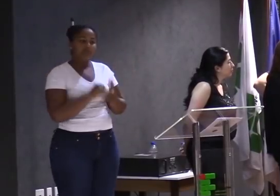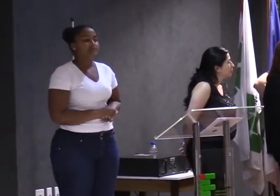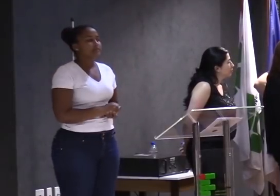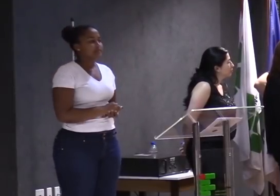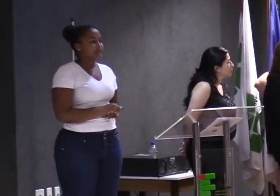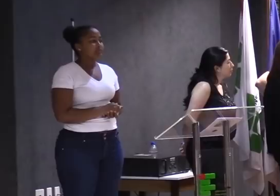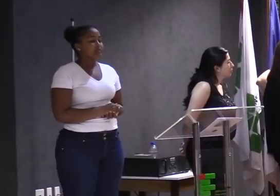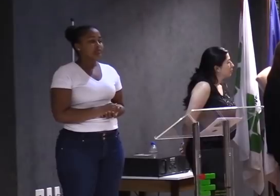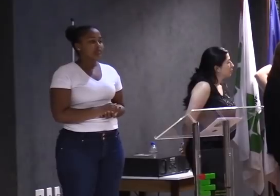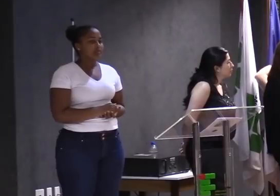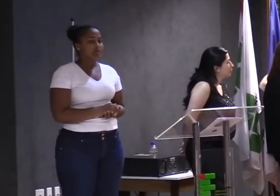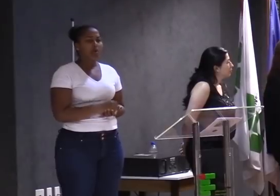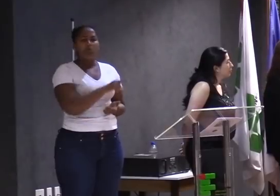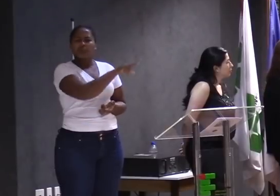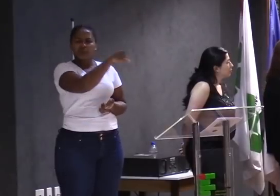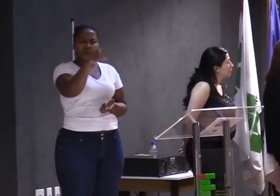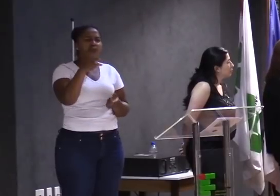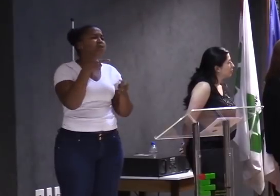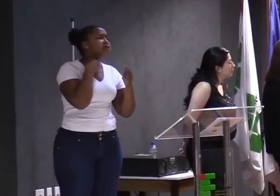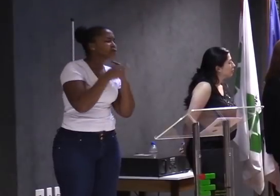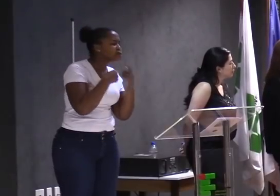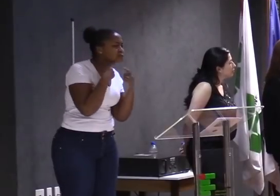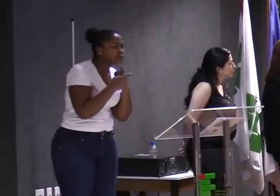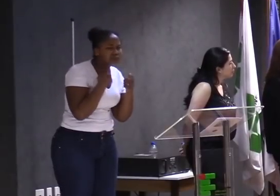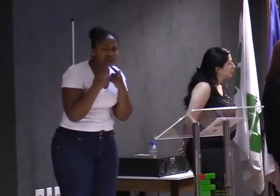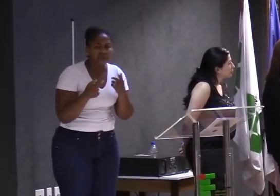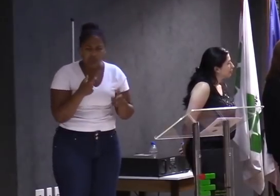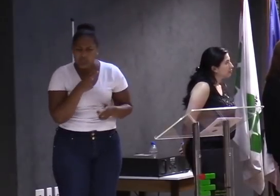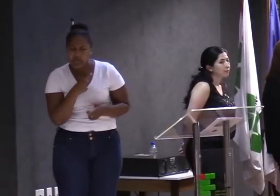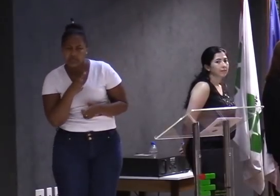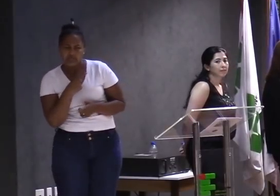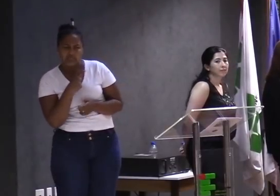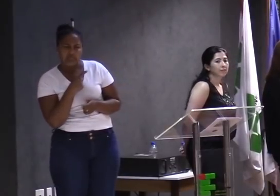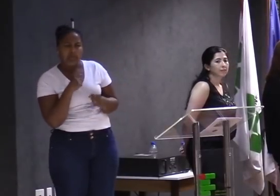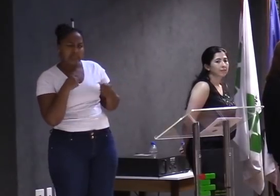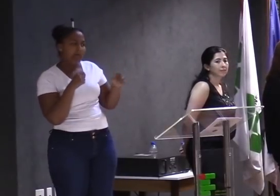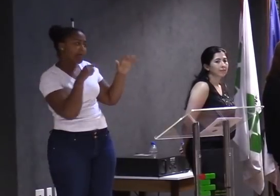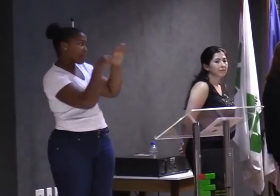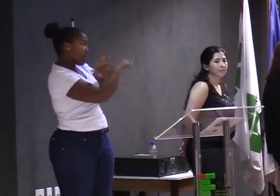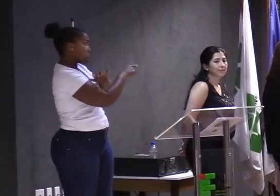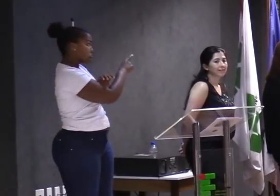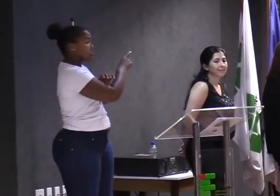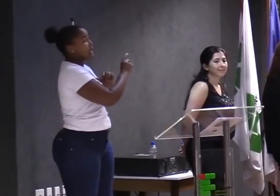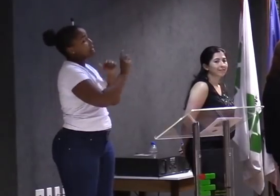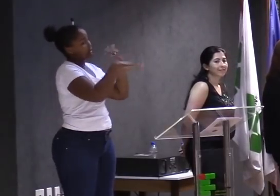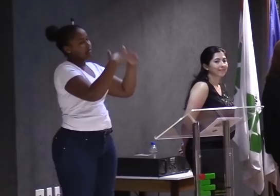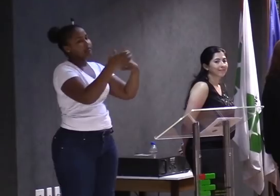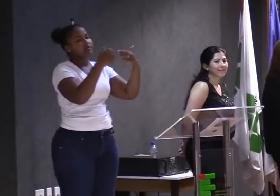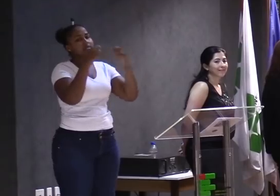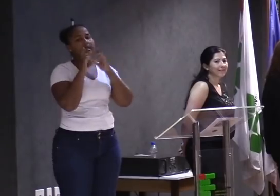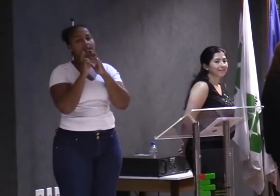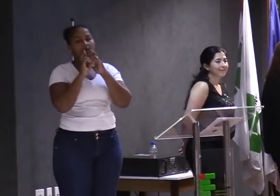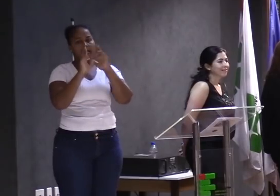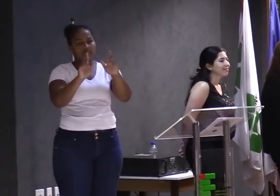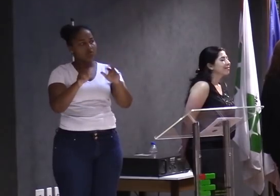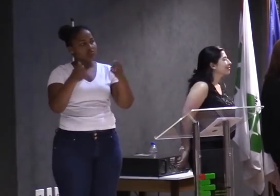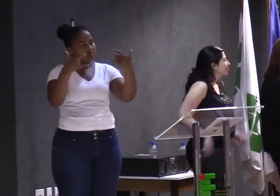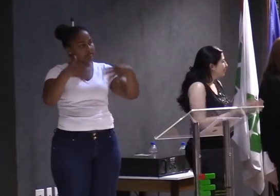aula. Alguma dúvida que vocês tiverem, né, pergunte depois e a gente responde. Ok? Obrigado.